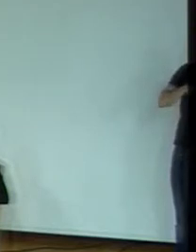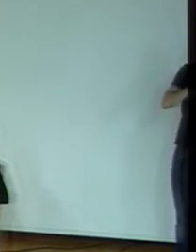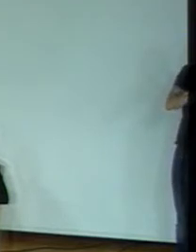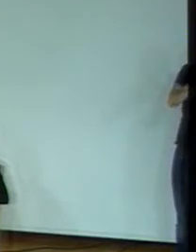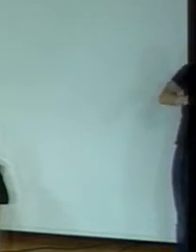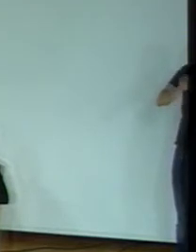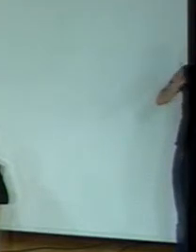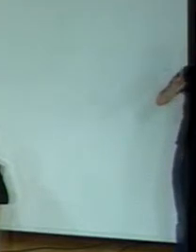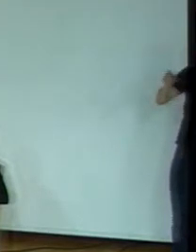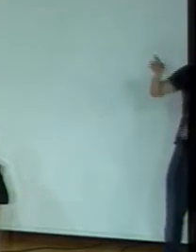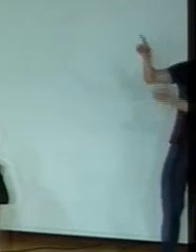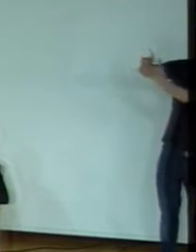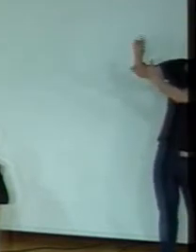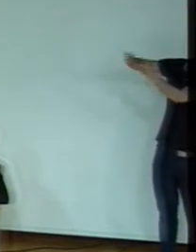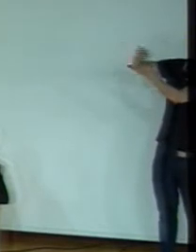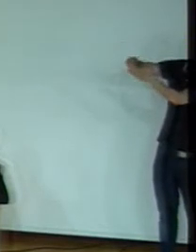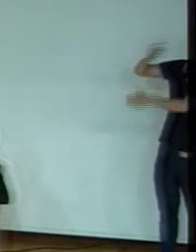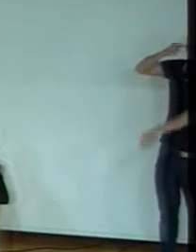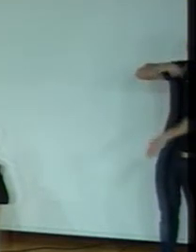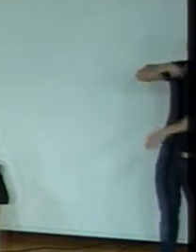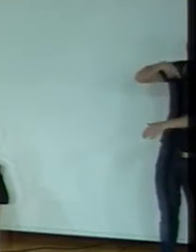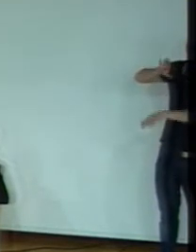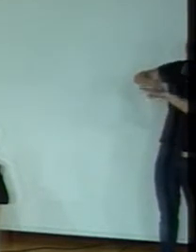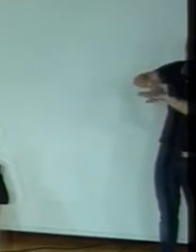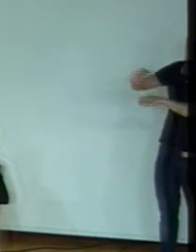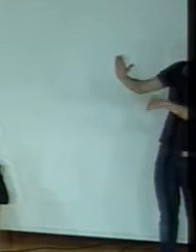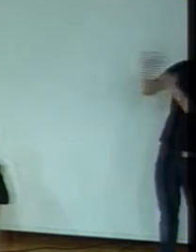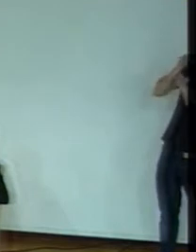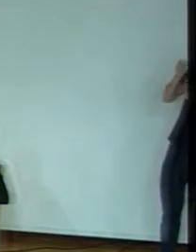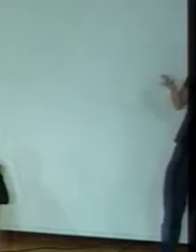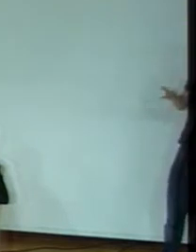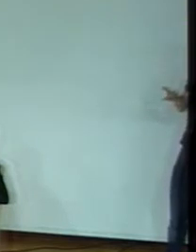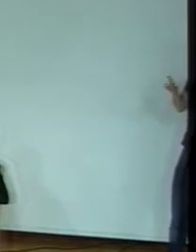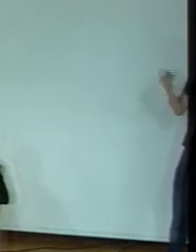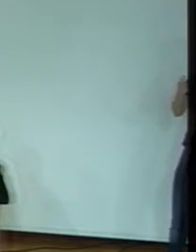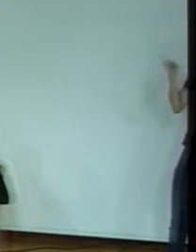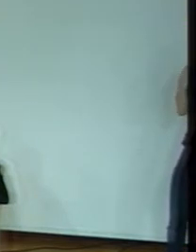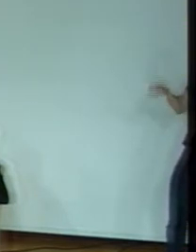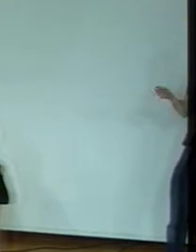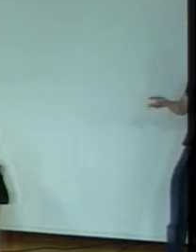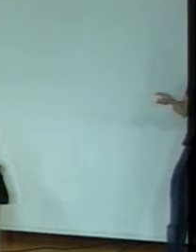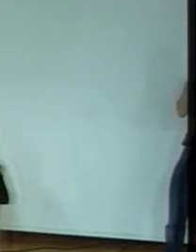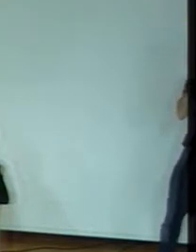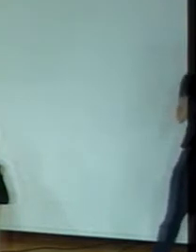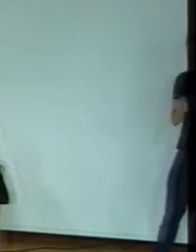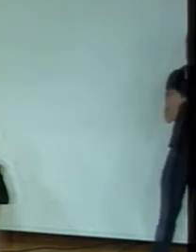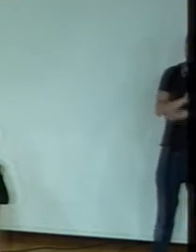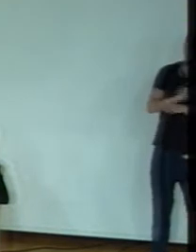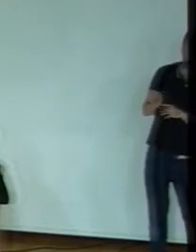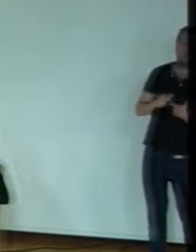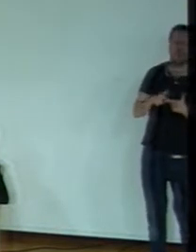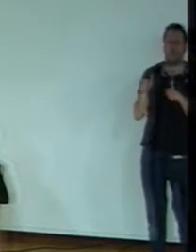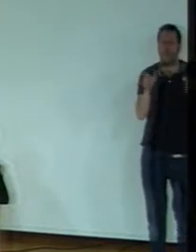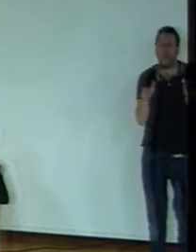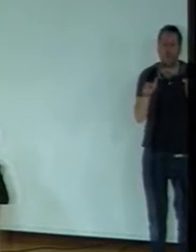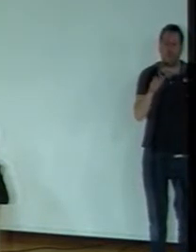lois. Elles sont écrites pour nous et contre nous. Et donc, tout vient de là. C'est-à-dire qu'après, on parle de sécurité